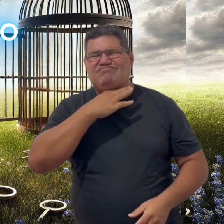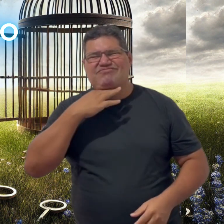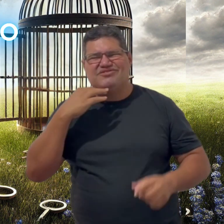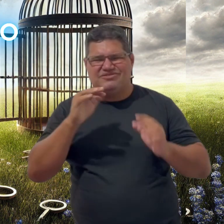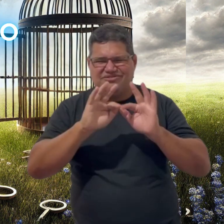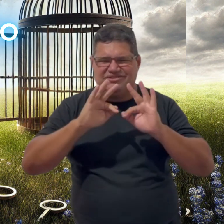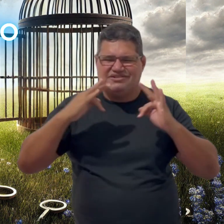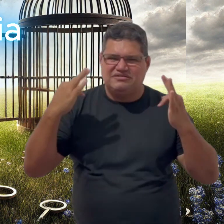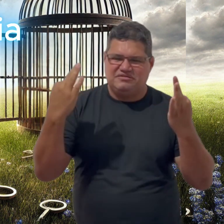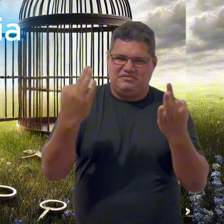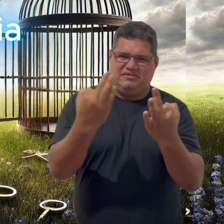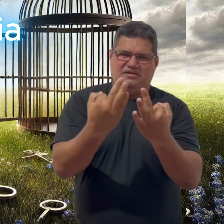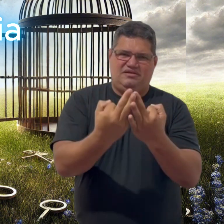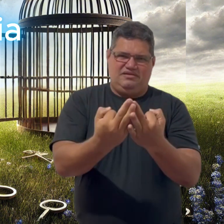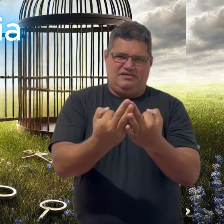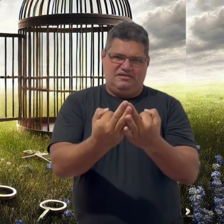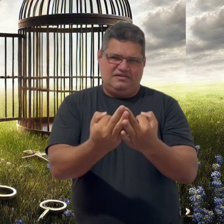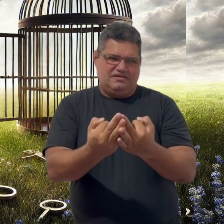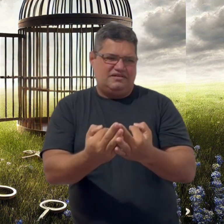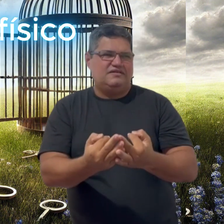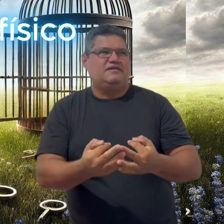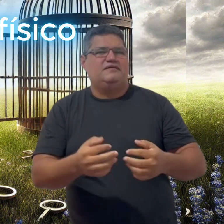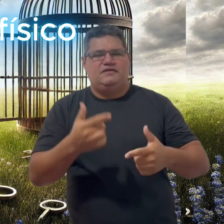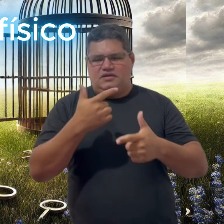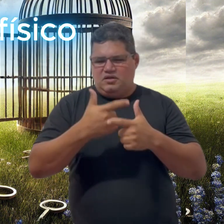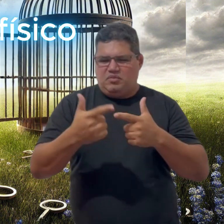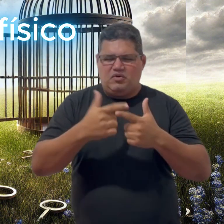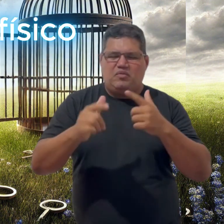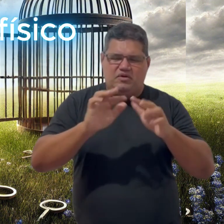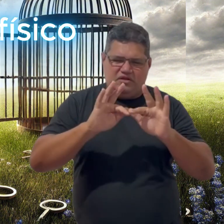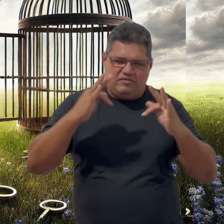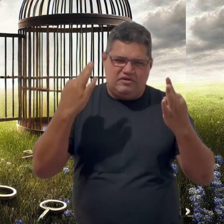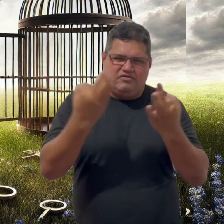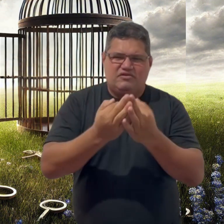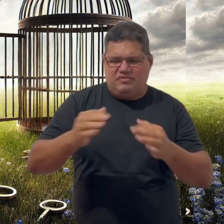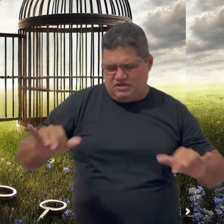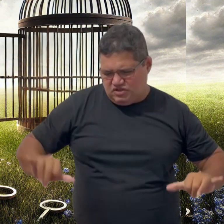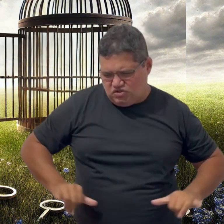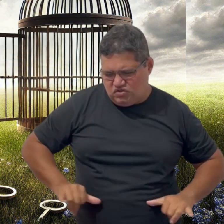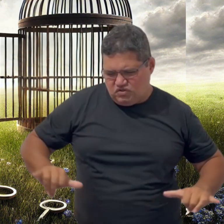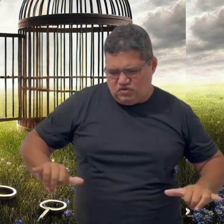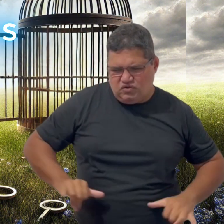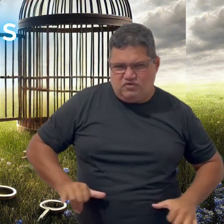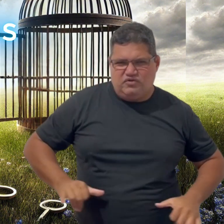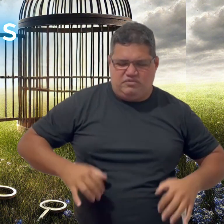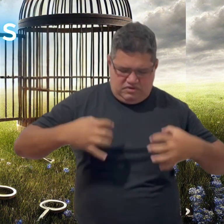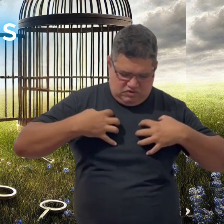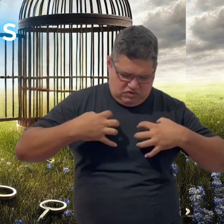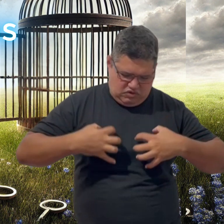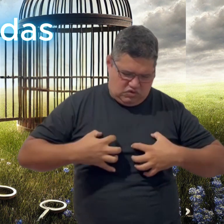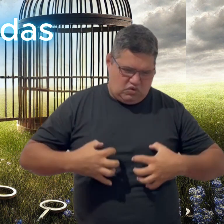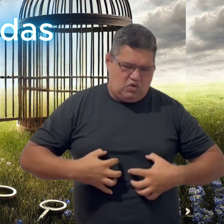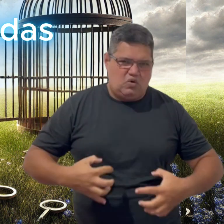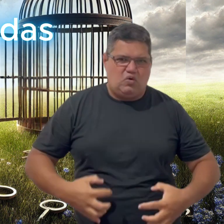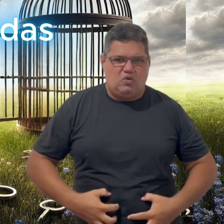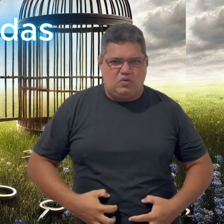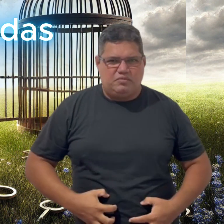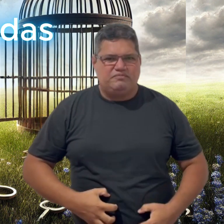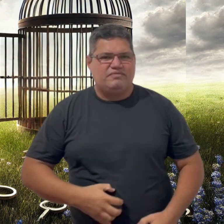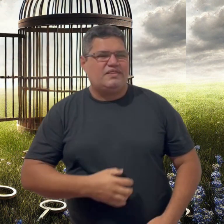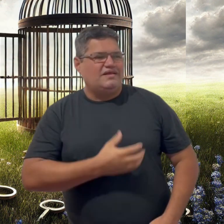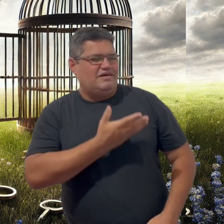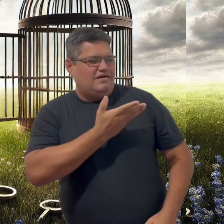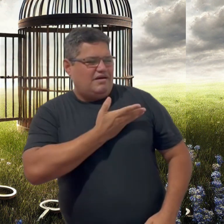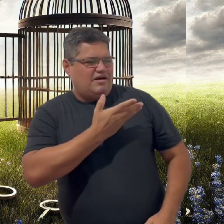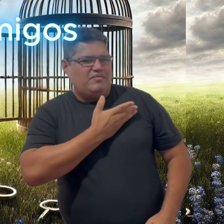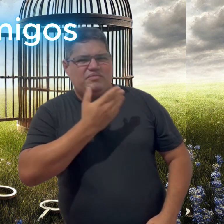queridos, oposição na família, sofrimento físico e críticas